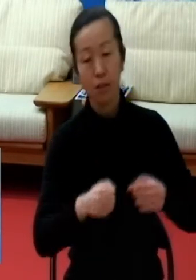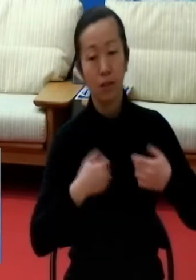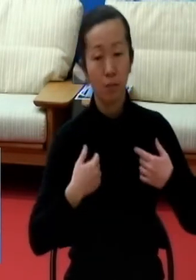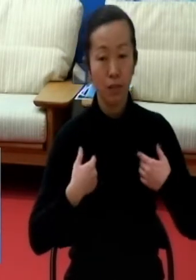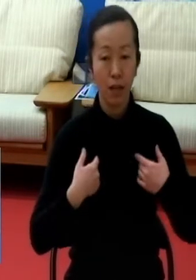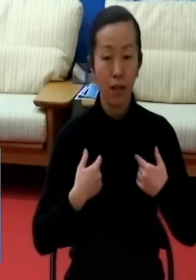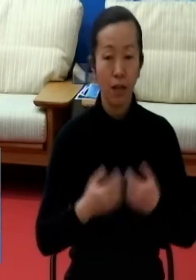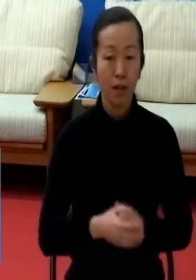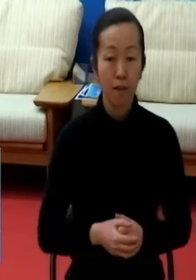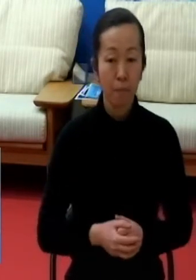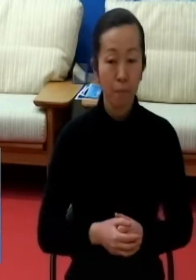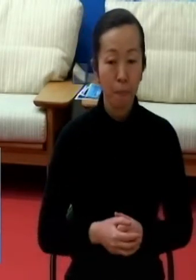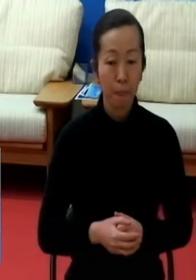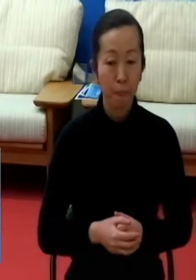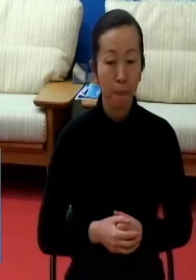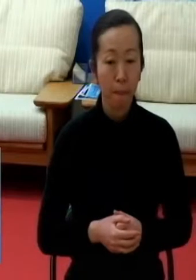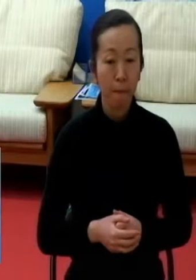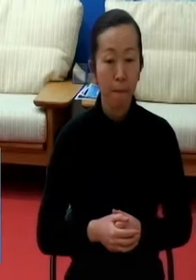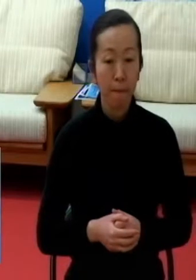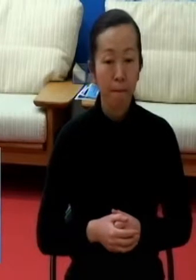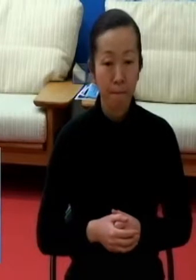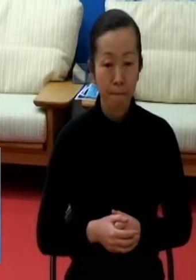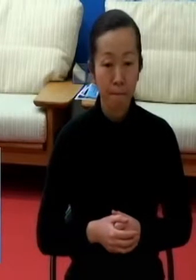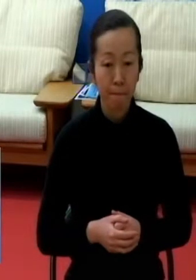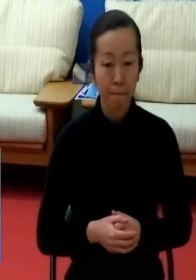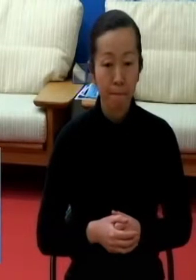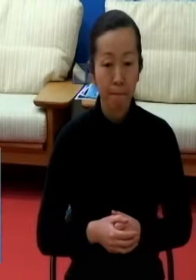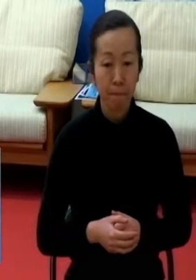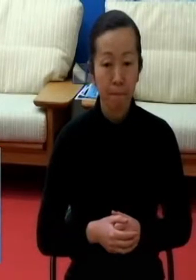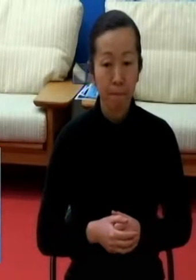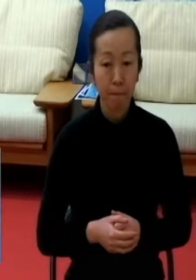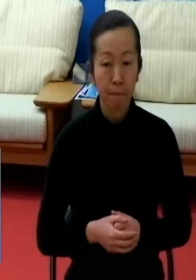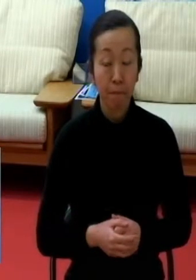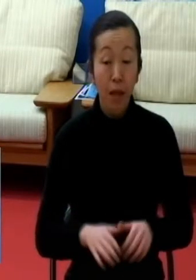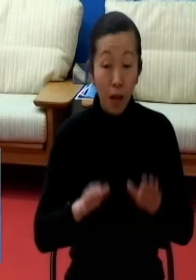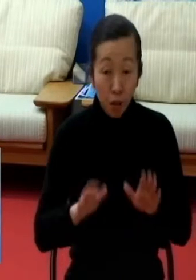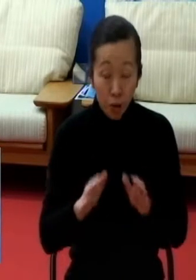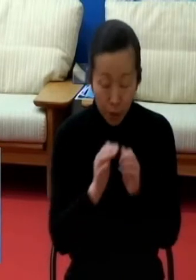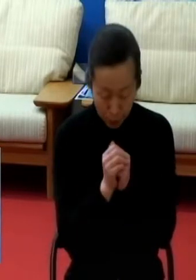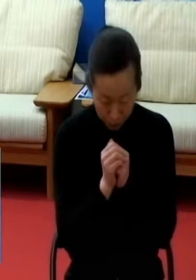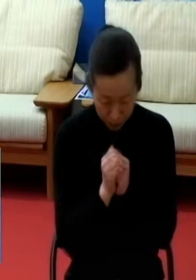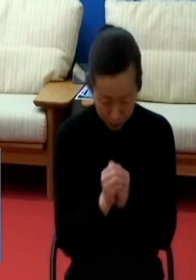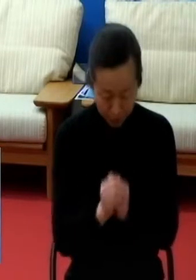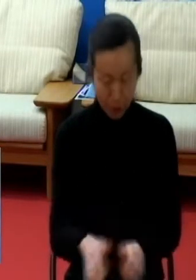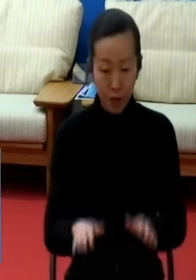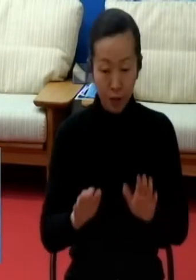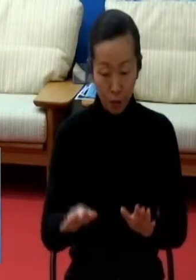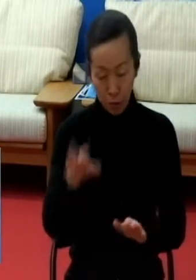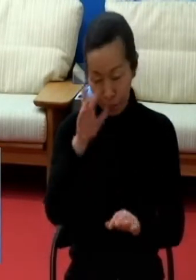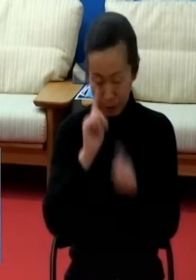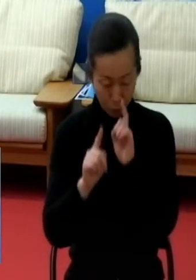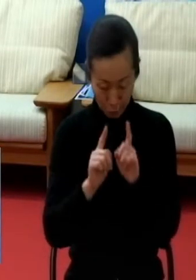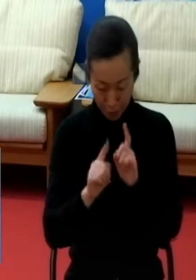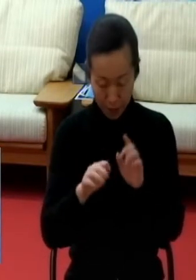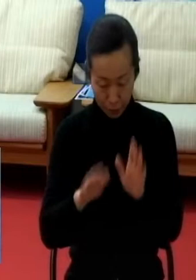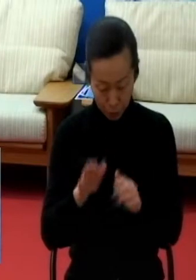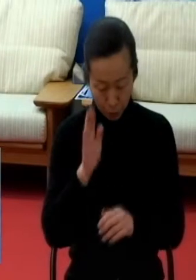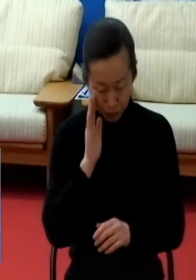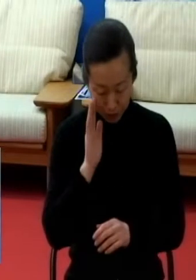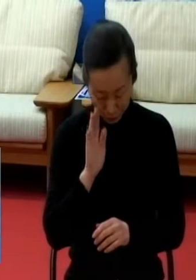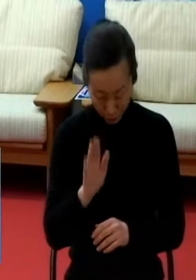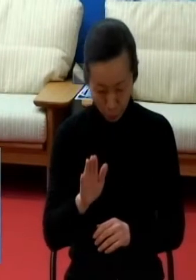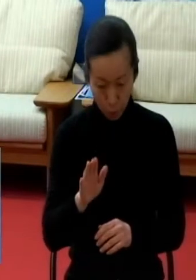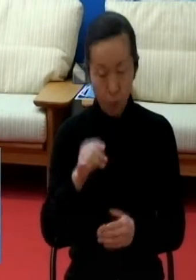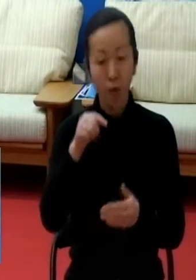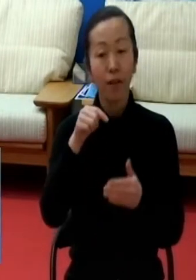せん。 오늘의 기도, 오늘의 말씀, 오늘의 전도. 今日の祈り、今日の御言葉、今日の伝道。 예, 그 중에 오늘의